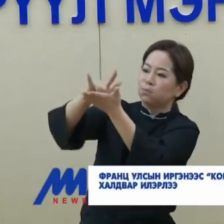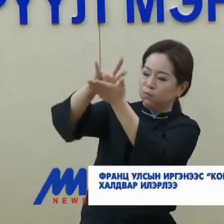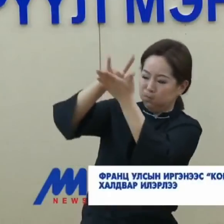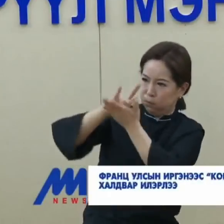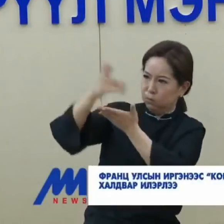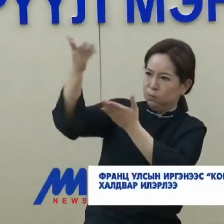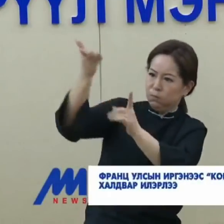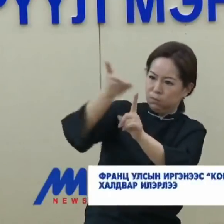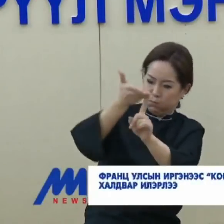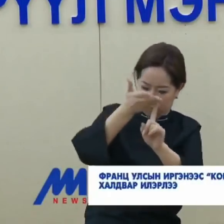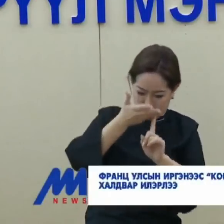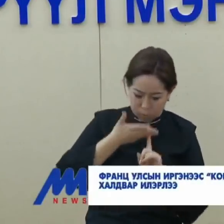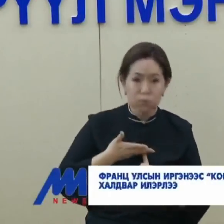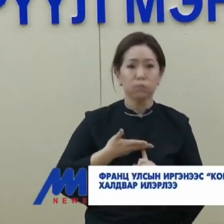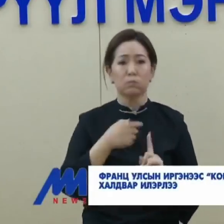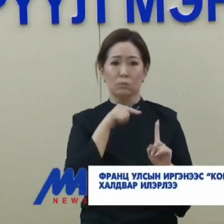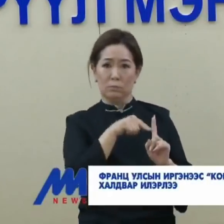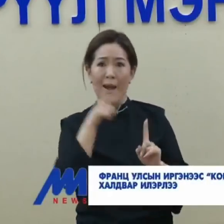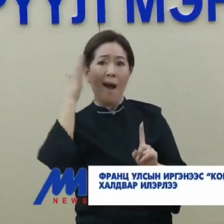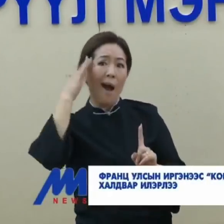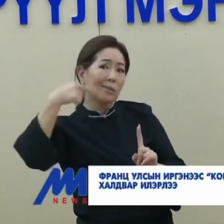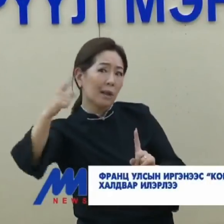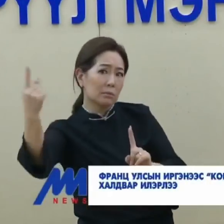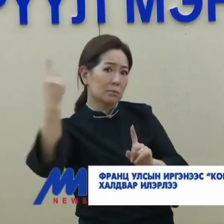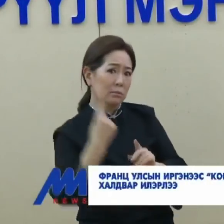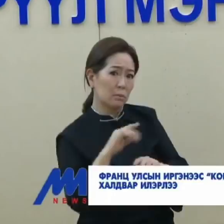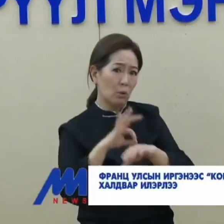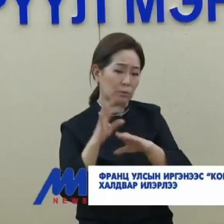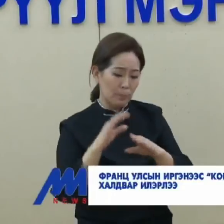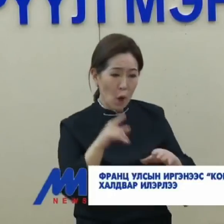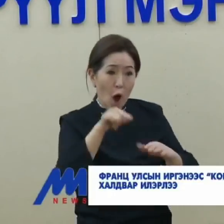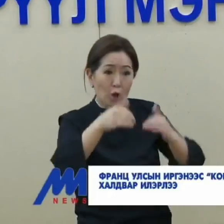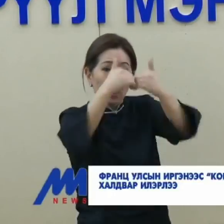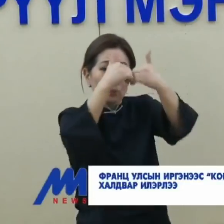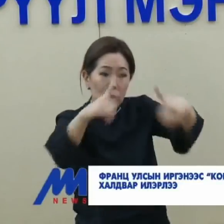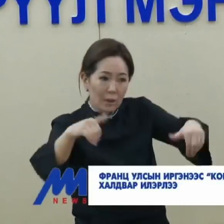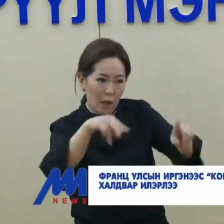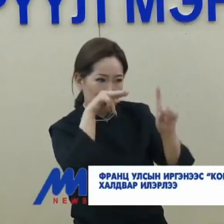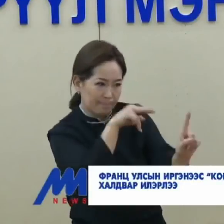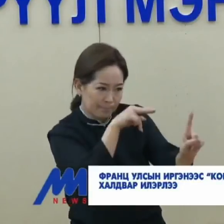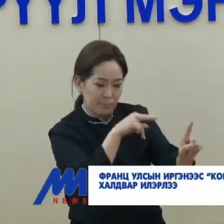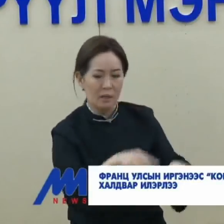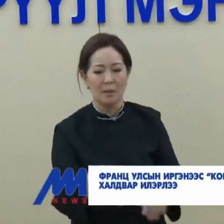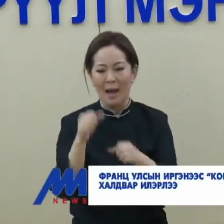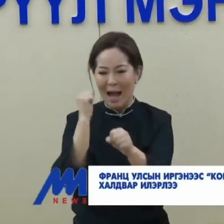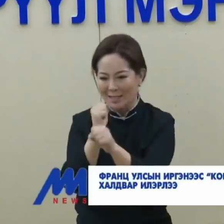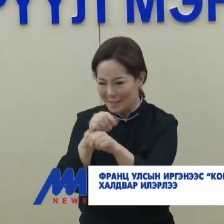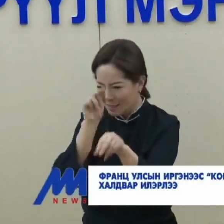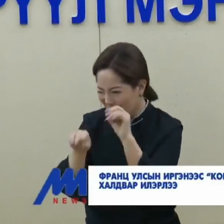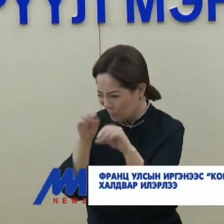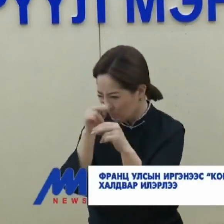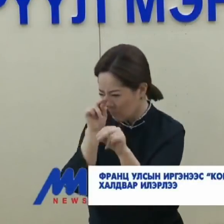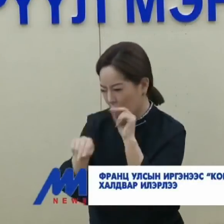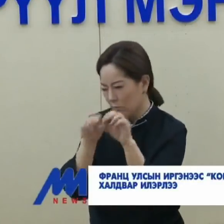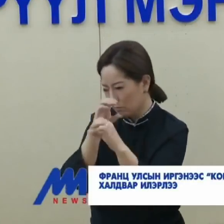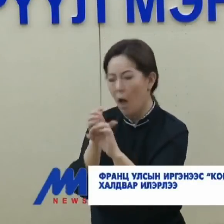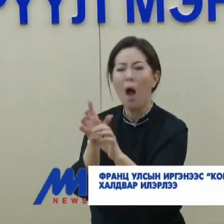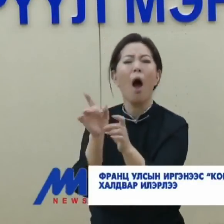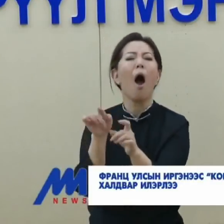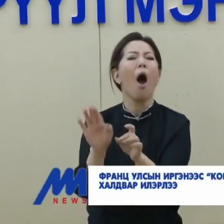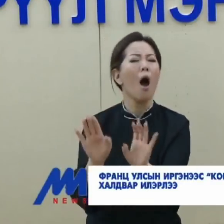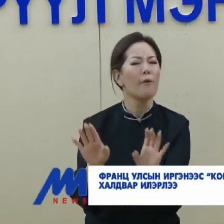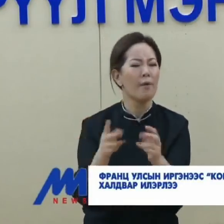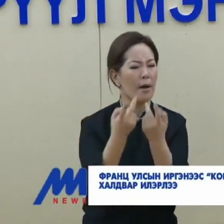бид нар бол одоо энэ дээр 1-р тусгаарлалт ажиглалт гэдэг хоёр юм а хийнэ. За эхний одоо миний сая хэлсэн 80